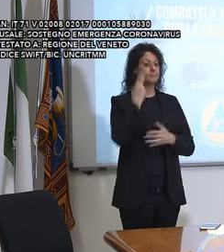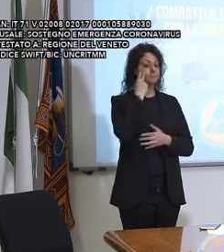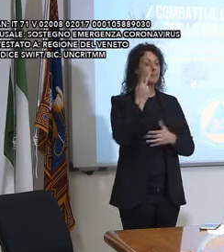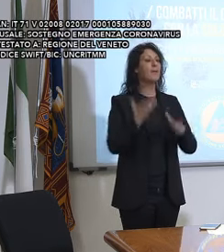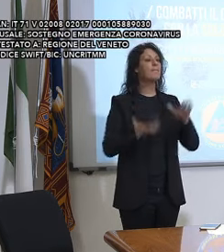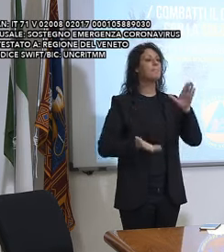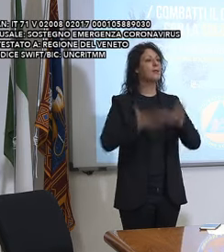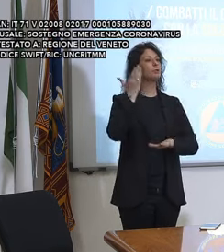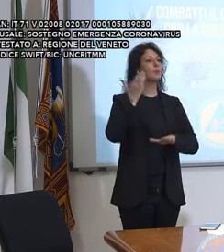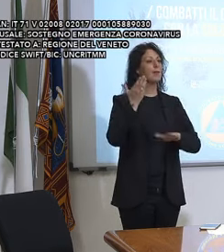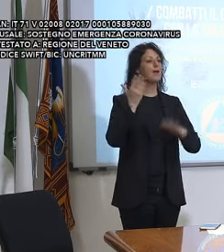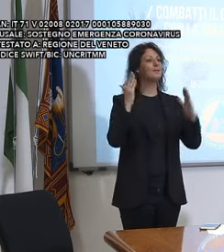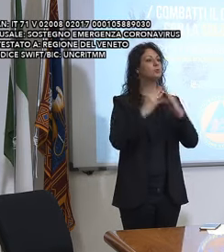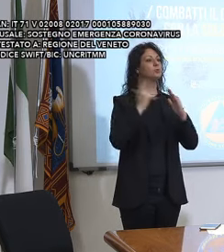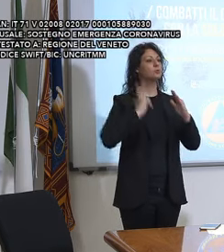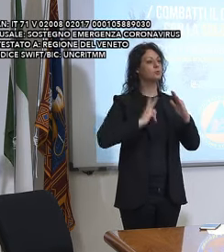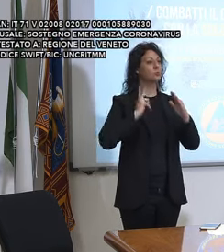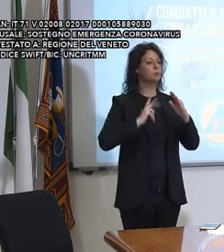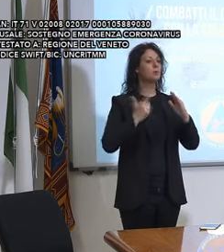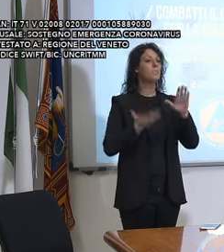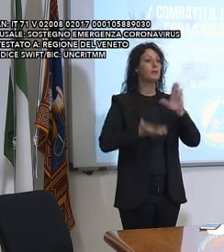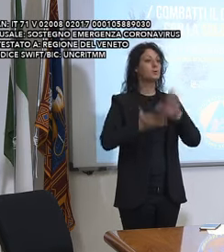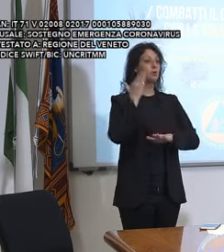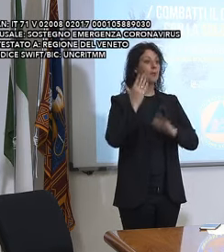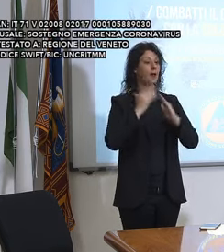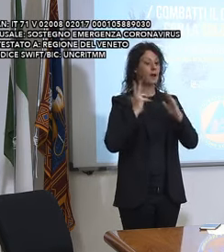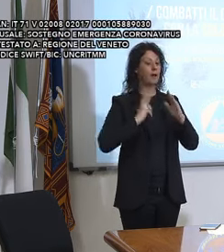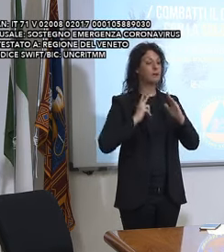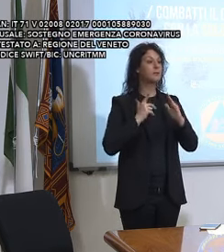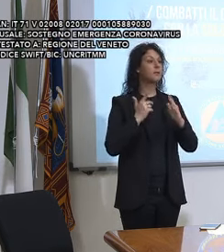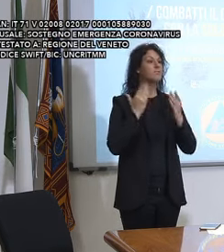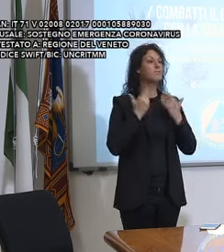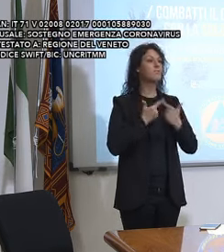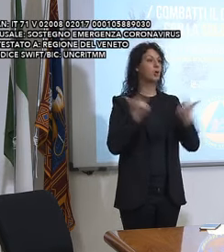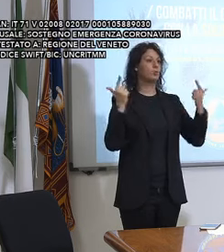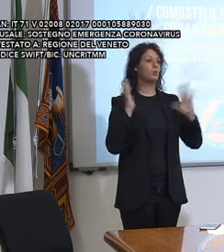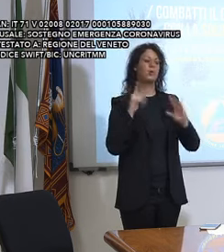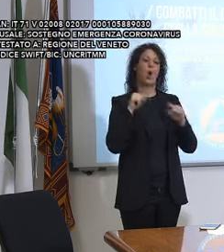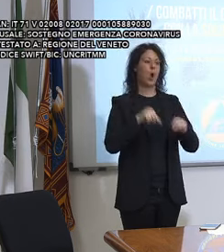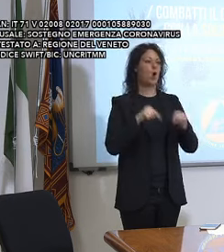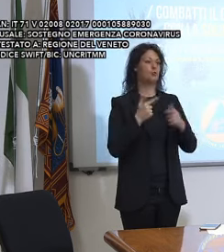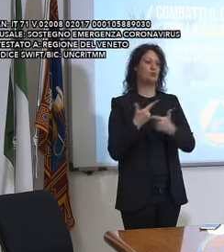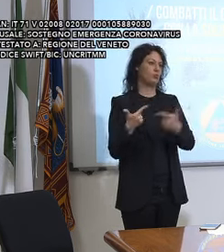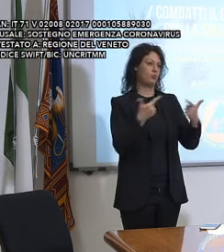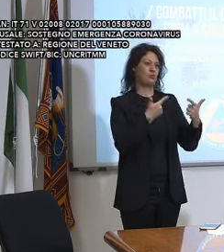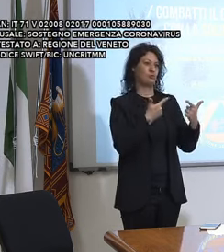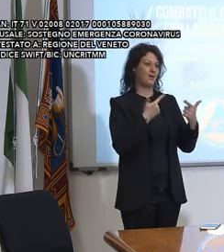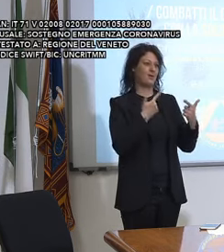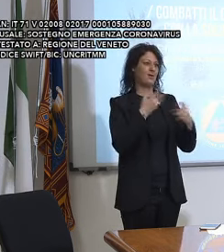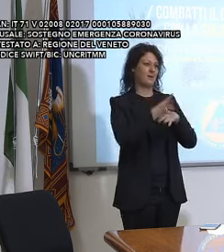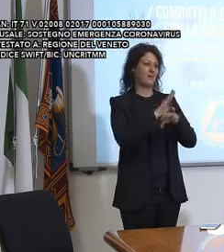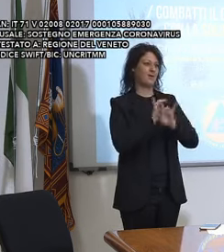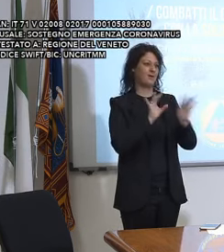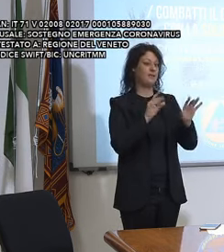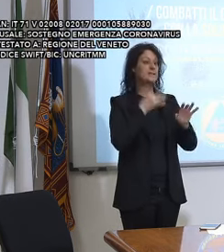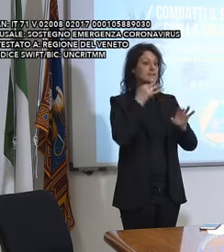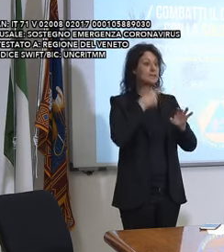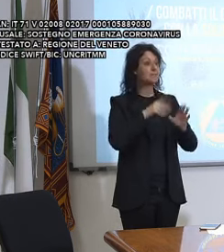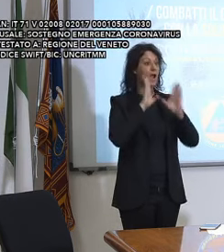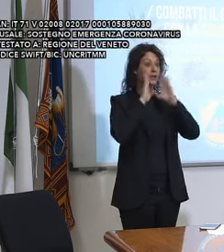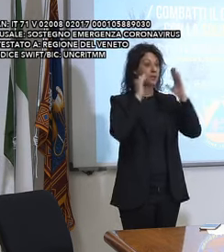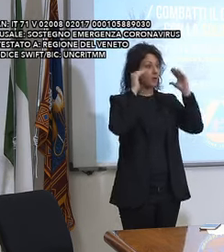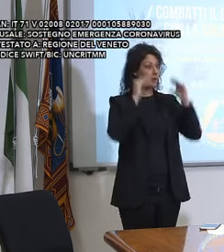sono strutture fortunatamente oggi che non hanno casi. Questo non vuol dire assolutamente abbassare la guardia, ma vuol dire